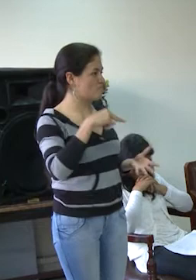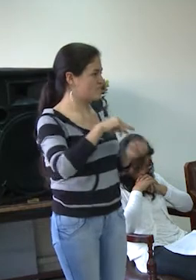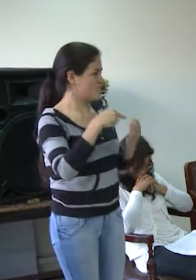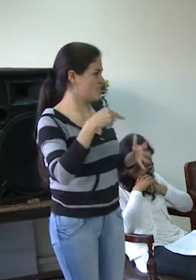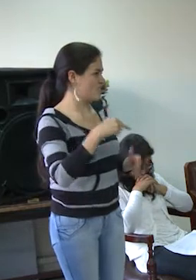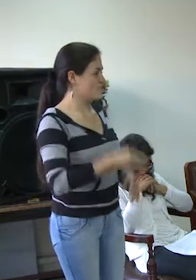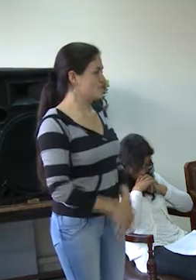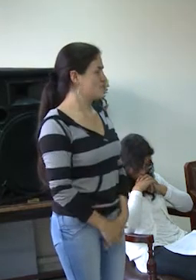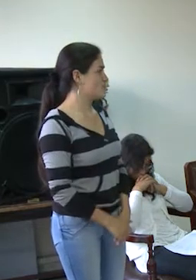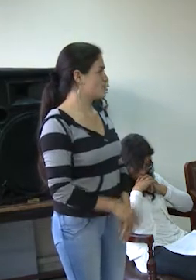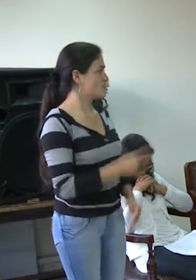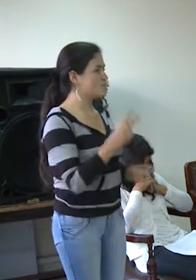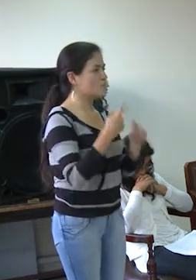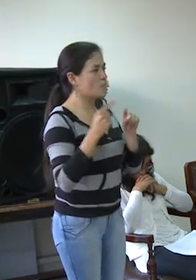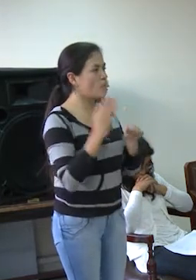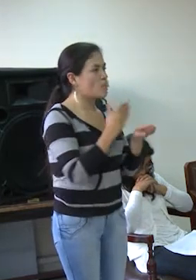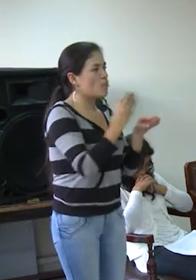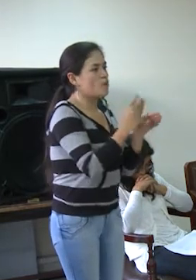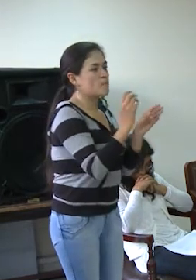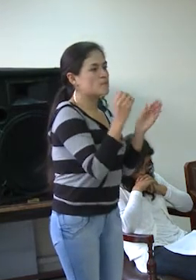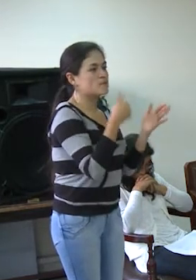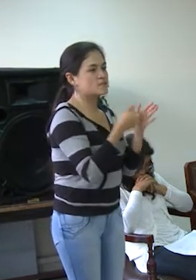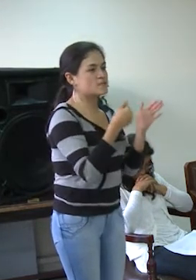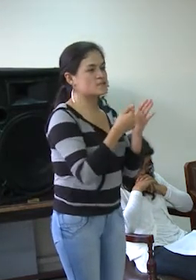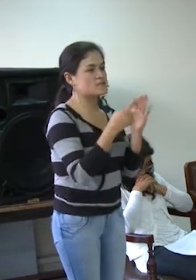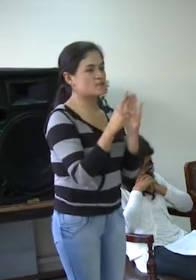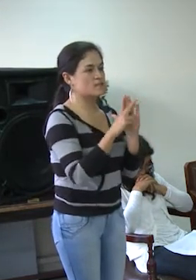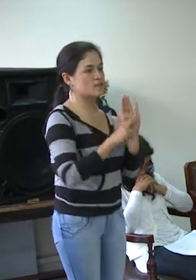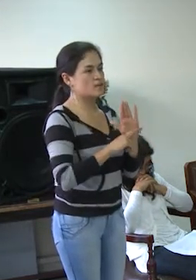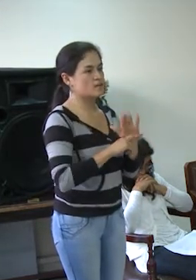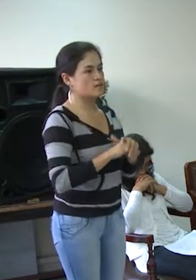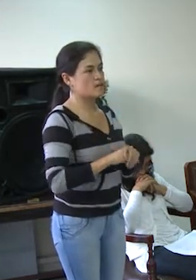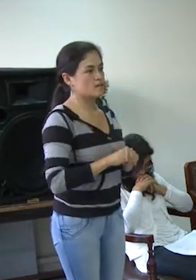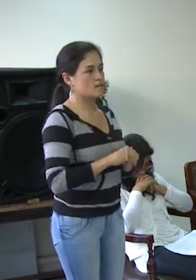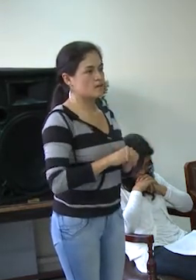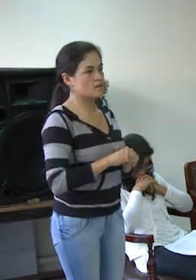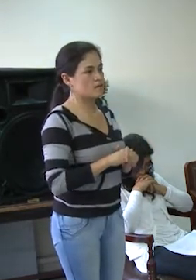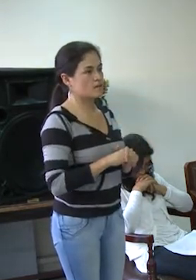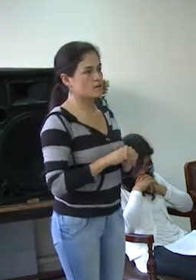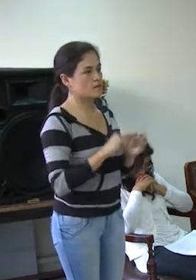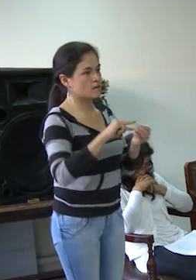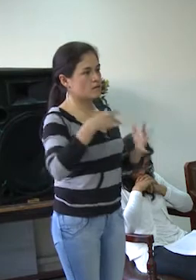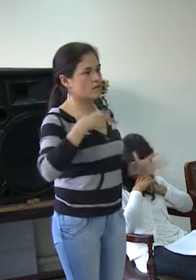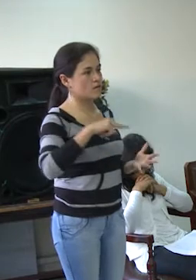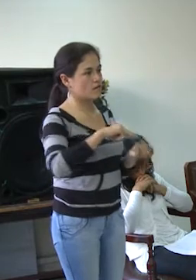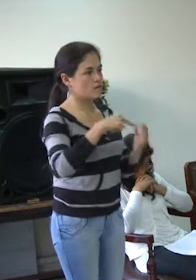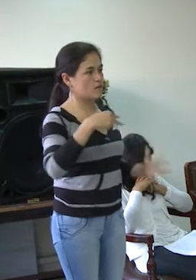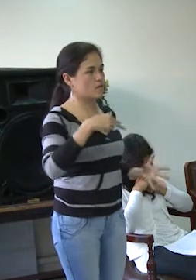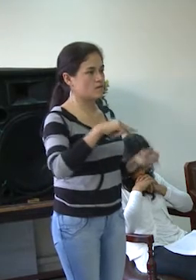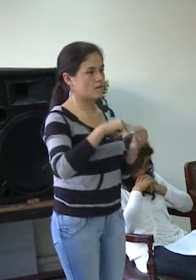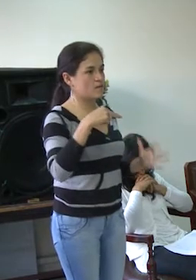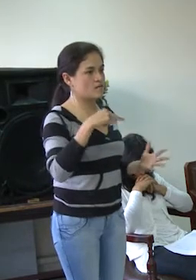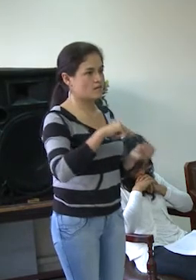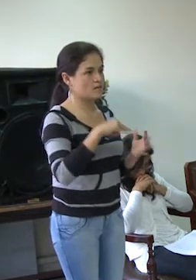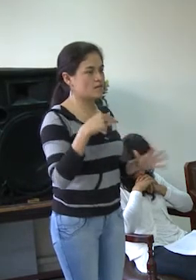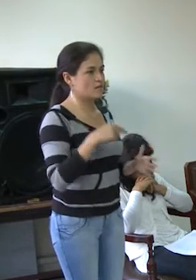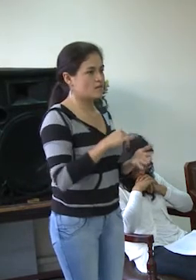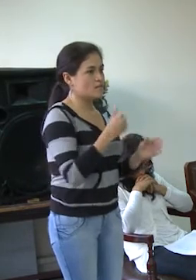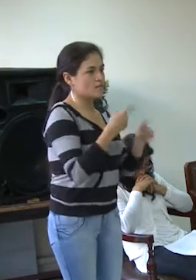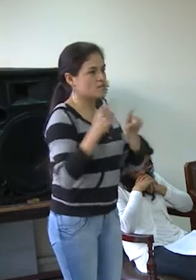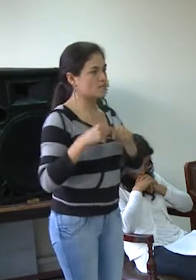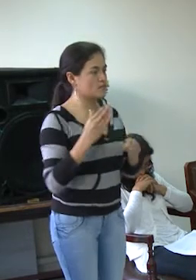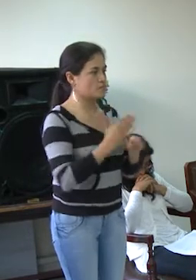su existencia en medio de las reformas a la educación superior, amparadas en los ajustes que requiere el modelo neoliberal y los procesos de